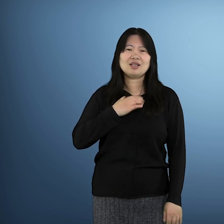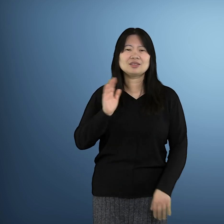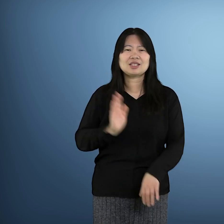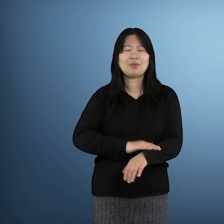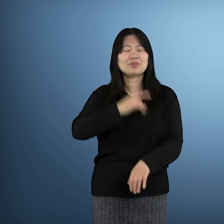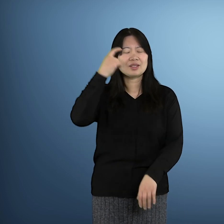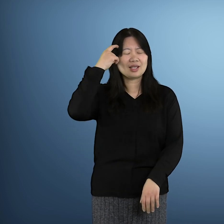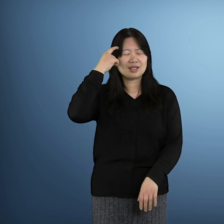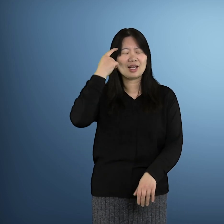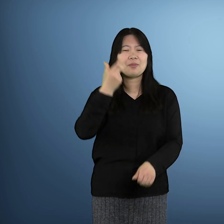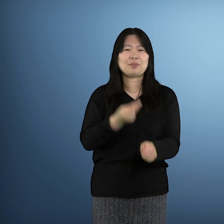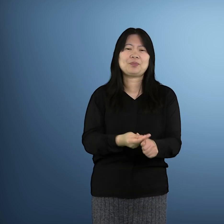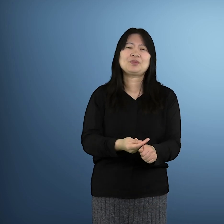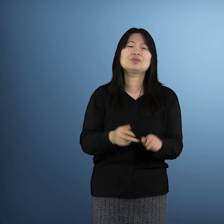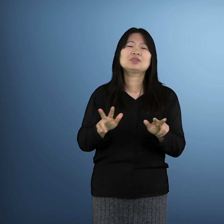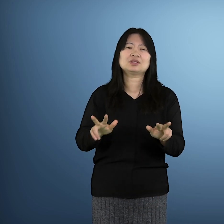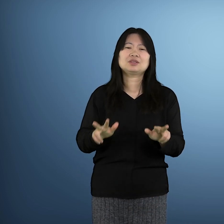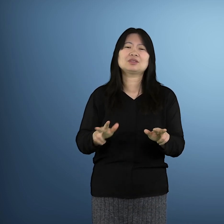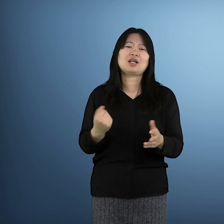인식이어야 합니까?